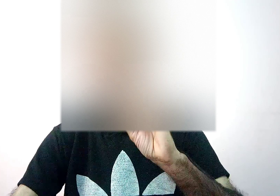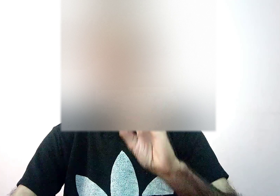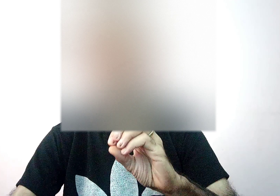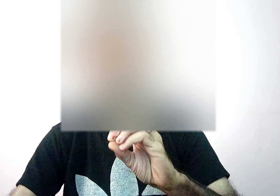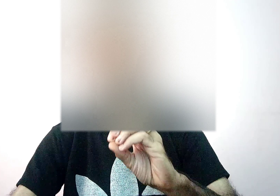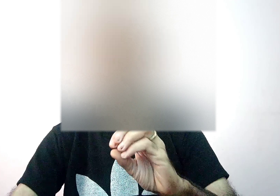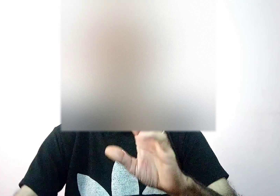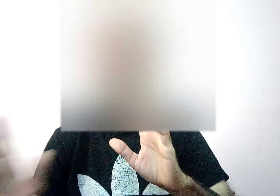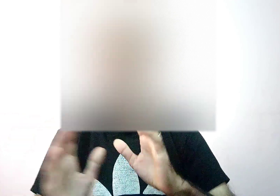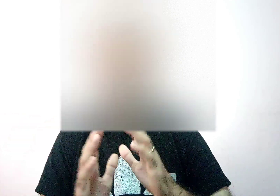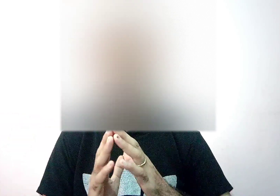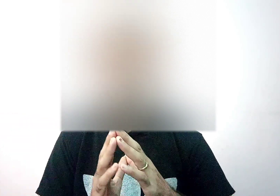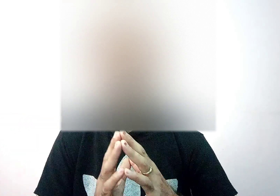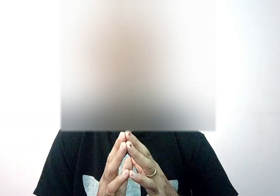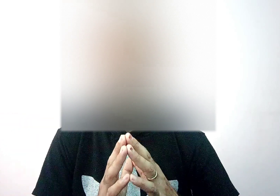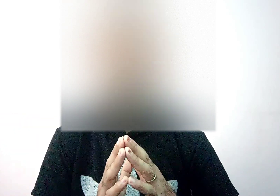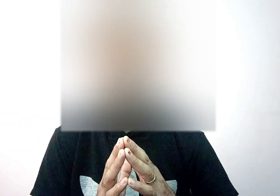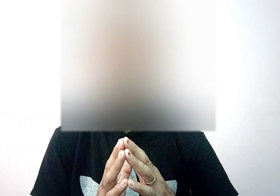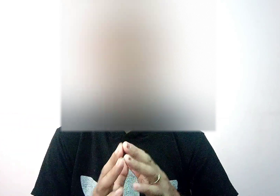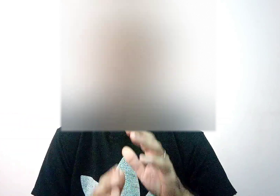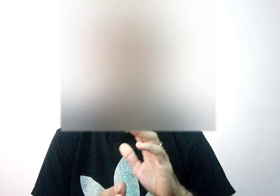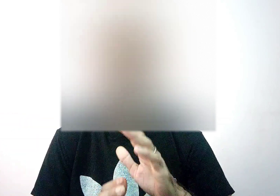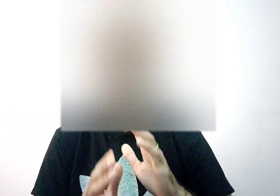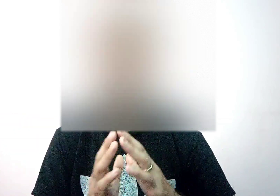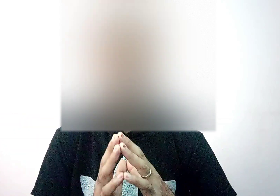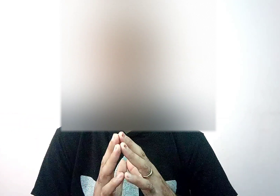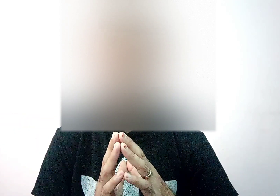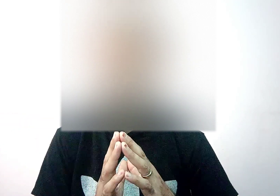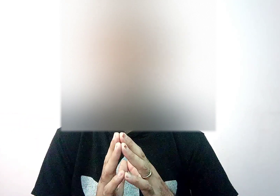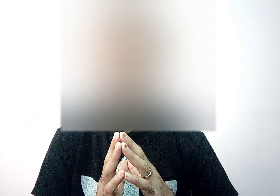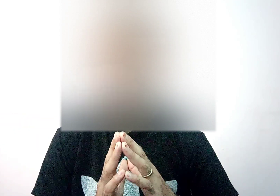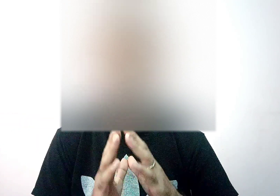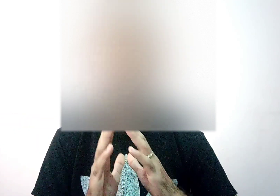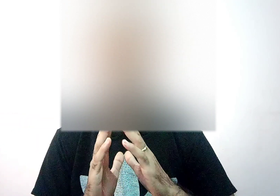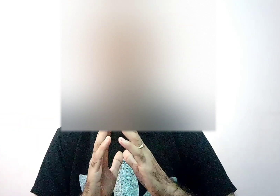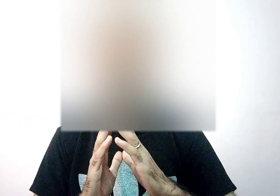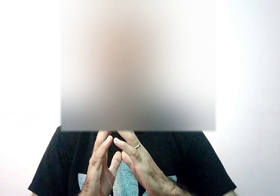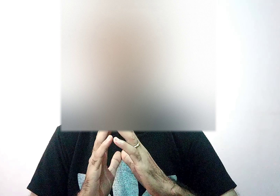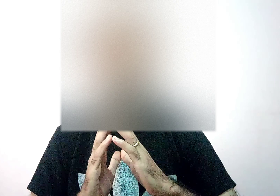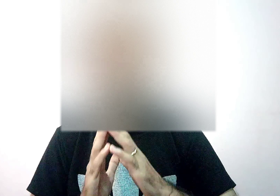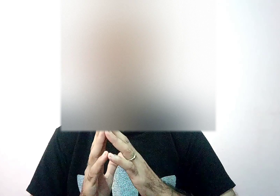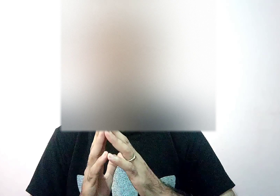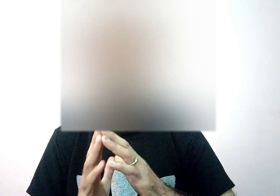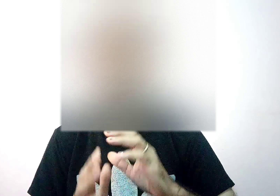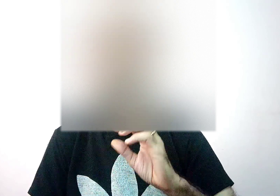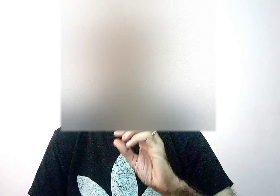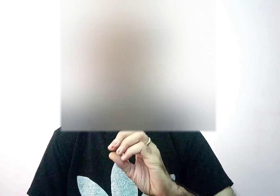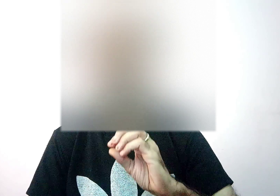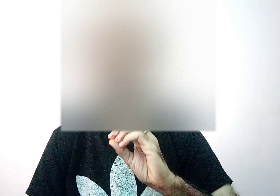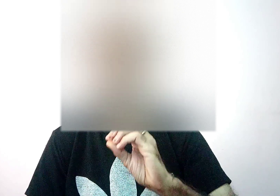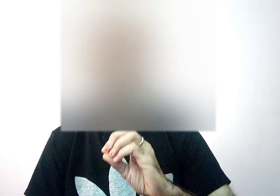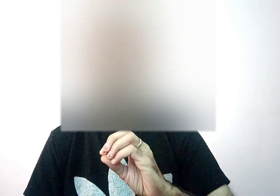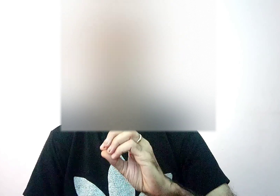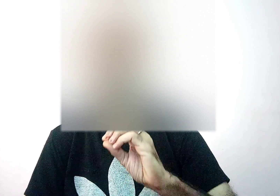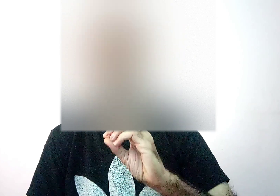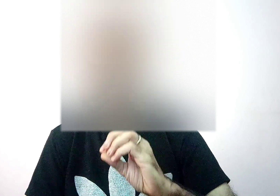في نفس الوقت اكدت الحكومه السودانيه على ضروره التوصل لاتفاق مرضي لضمان سلامه تشغيل